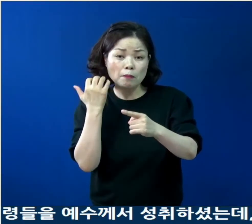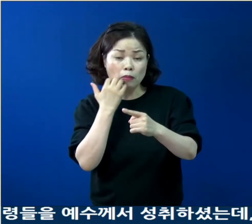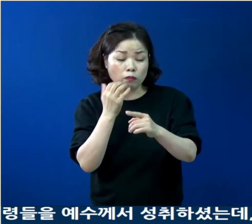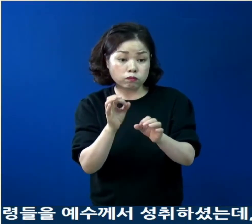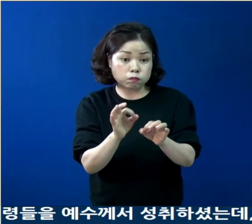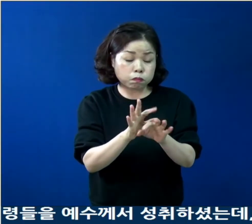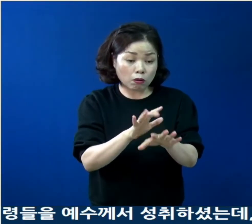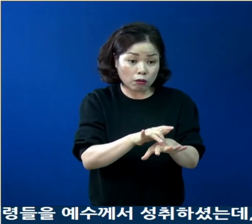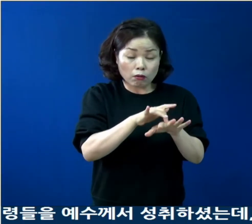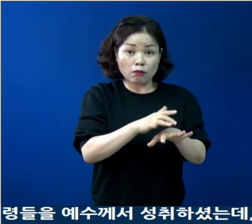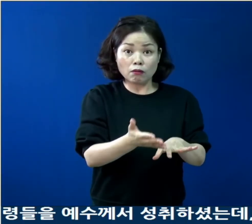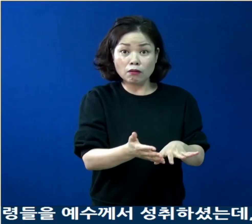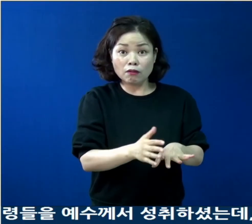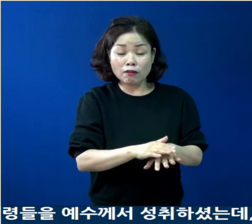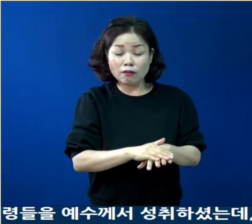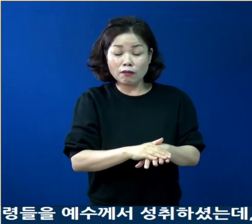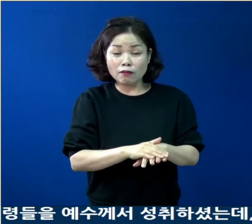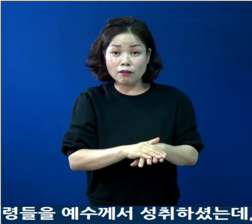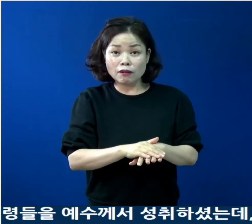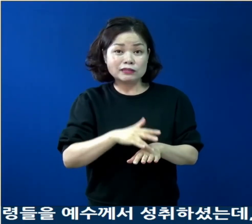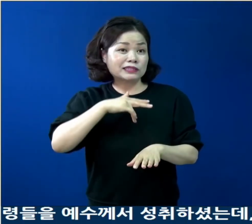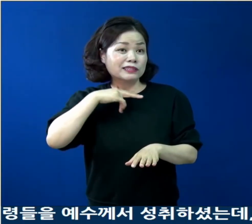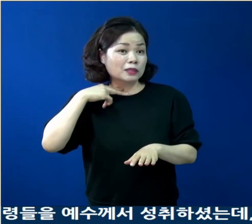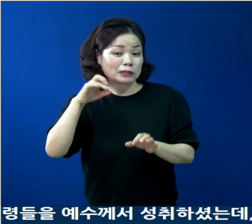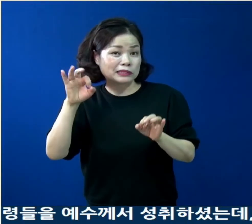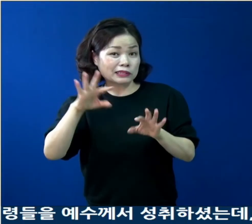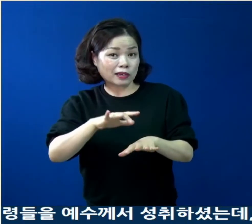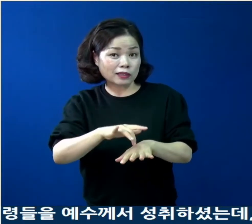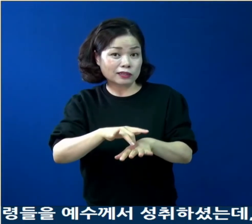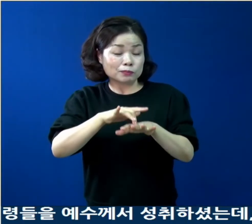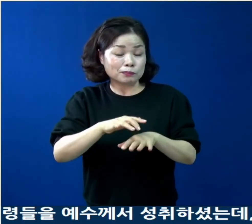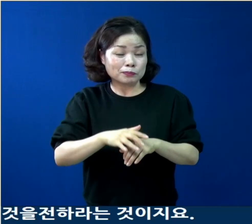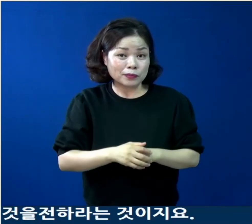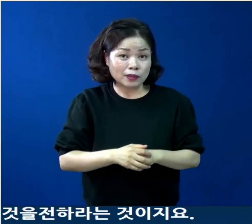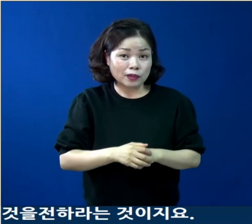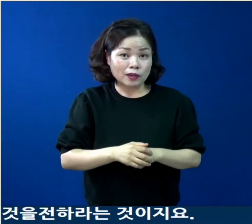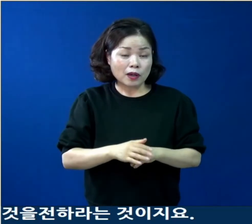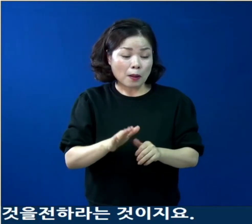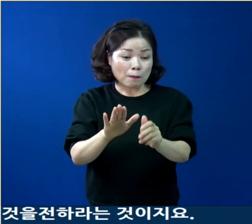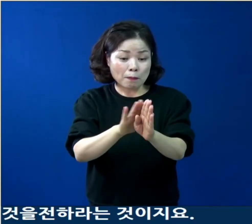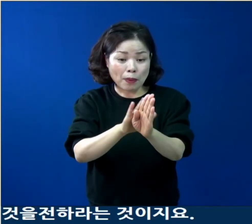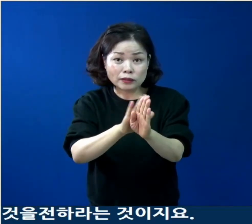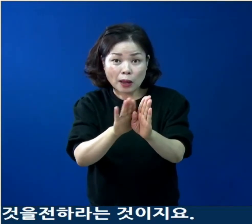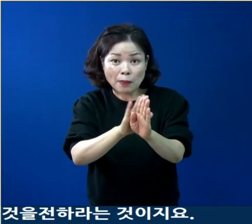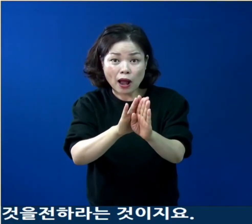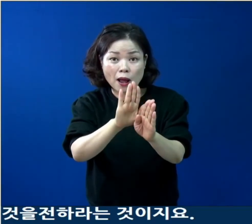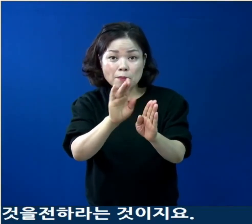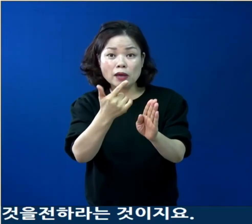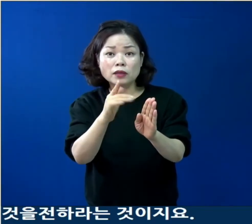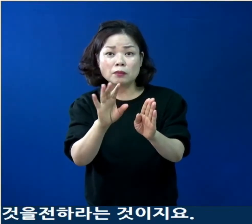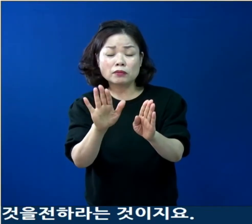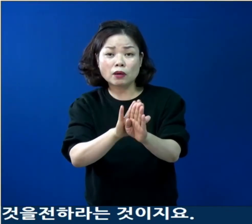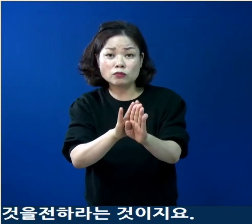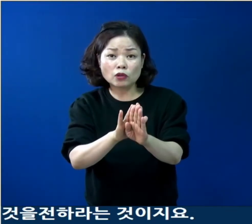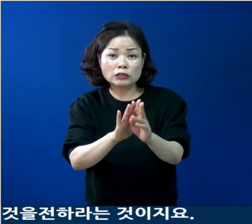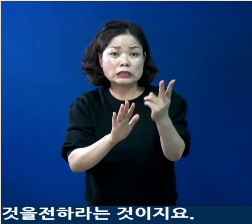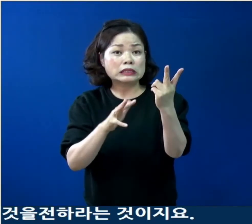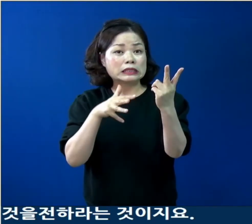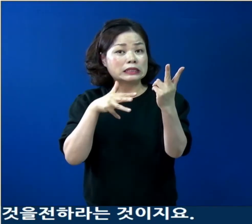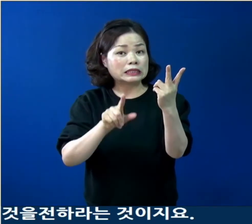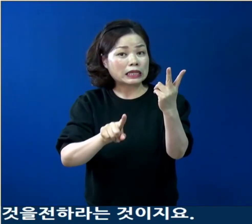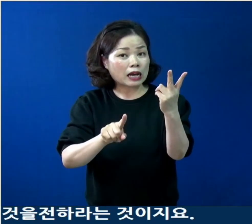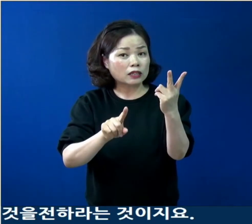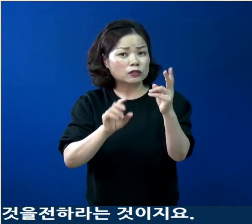버려요. 스테반이 반짝 났다가 없어져 버려요. 바나바도 얼마나 중요한 인물이었는데 2차 전도여행을